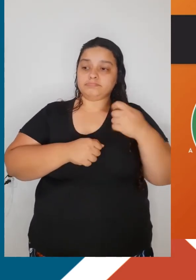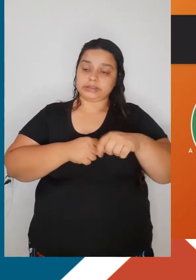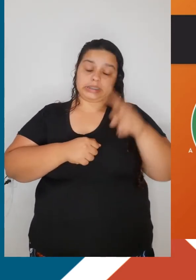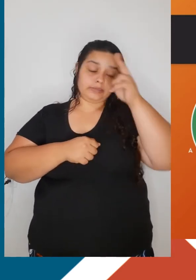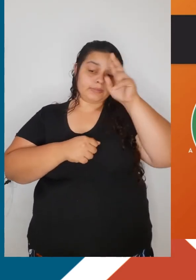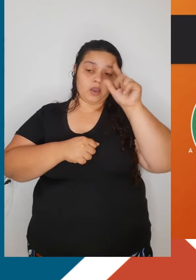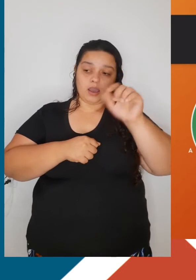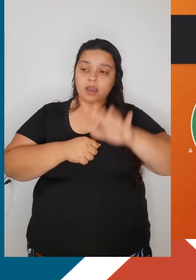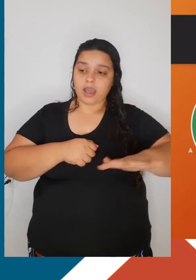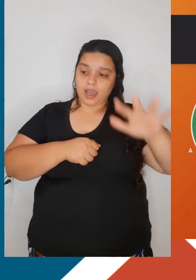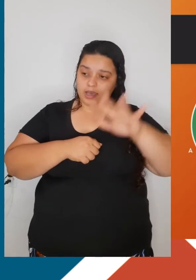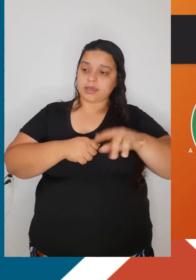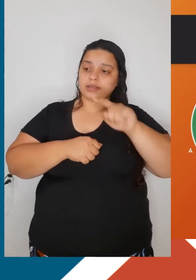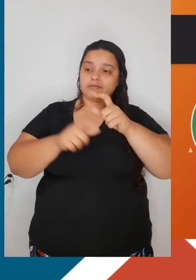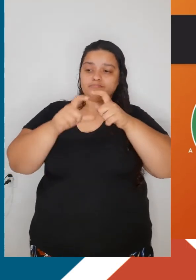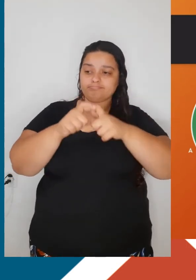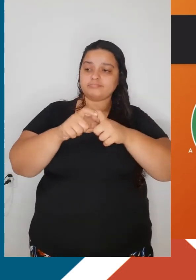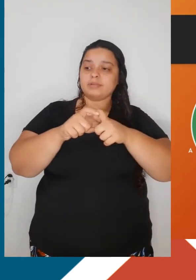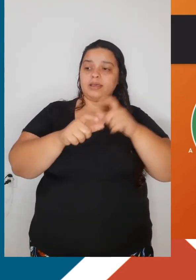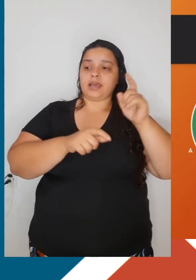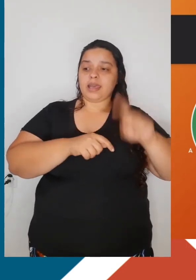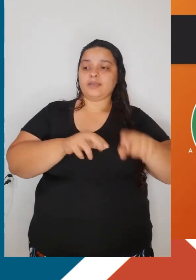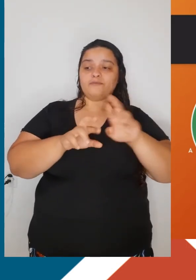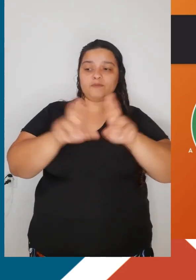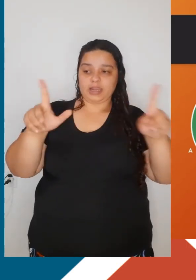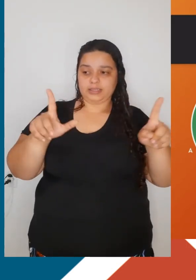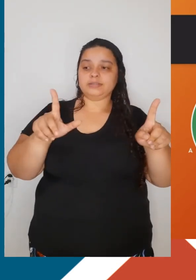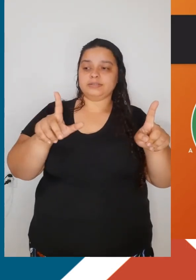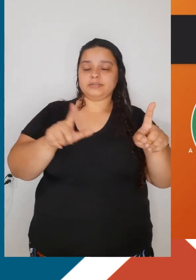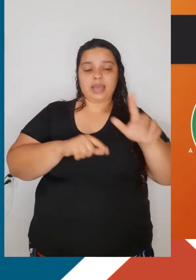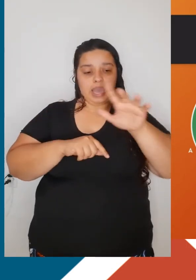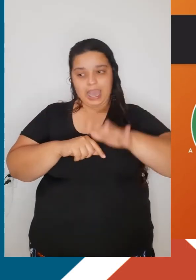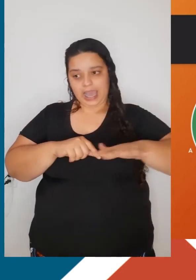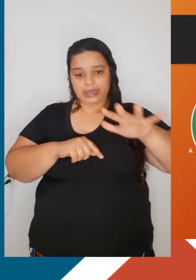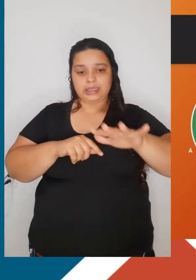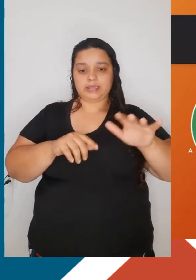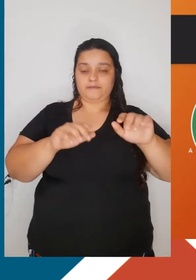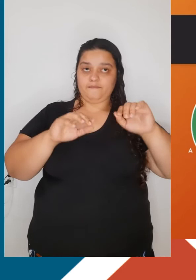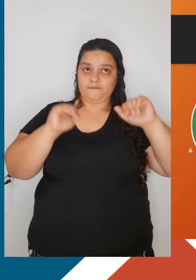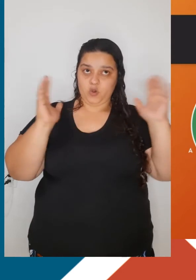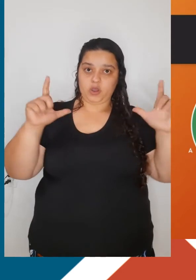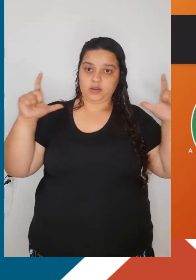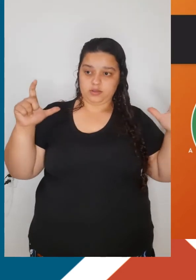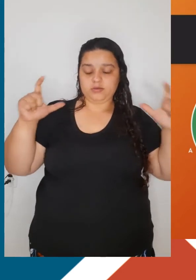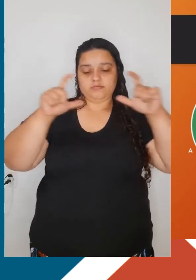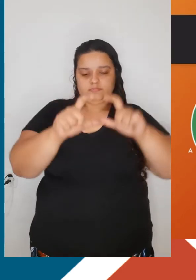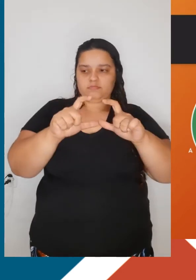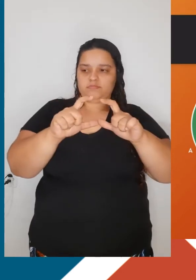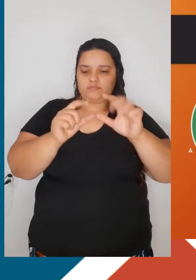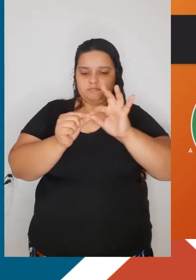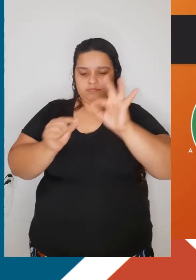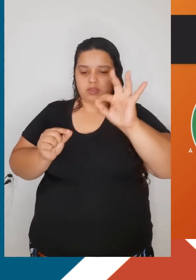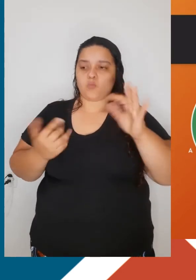Devemos lembrar que a área de uma coroa circular é calculada pela diferença entre a área do círculo externo e a área do círculo